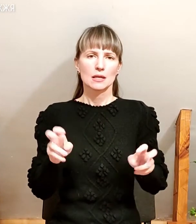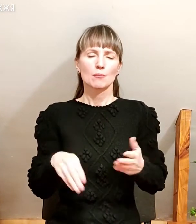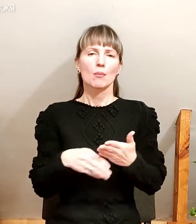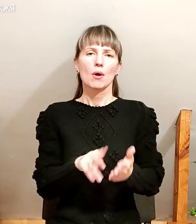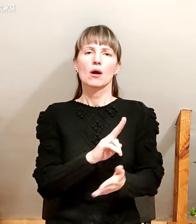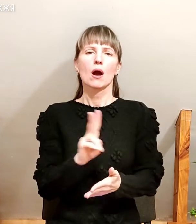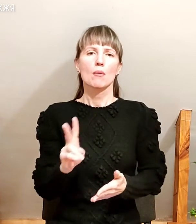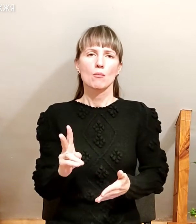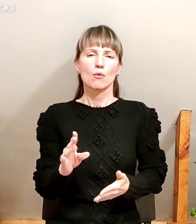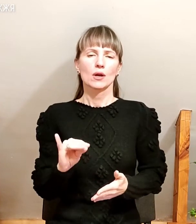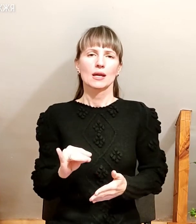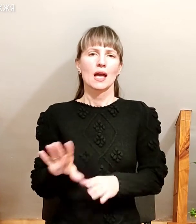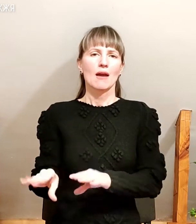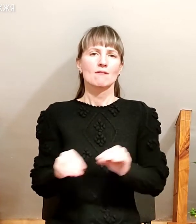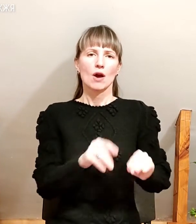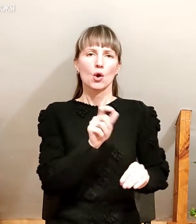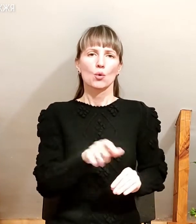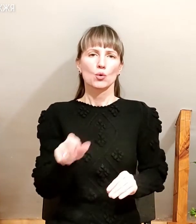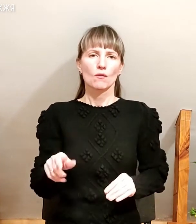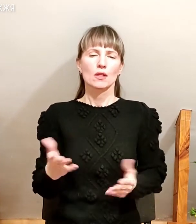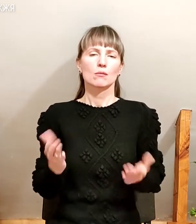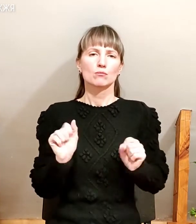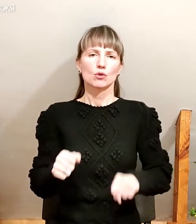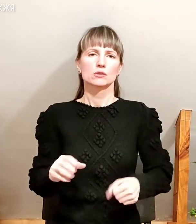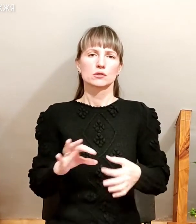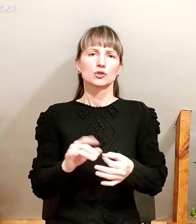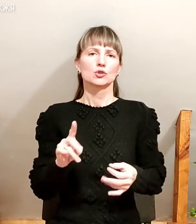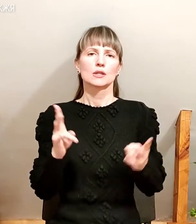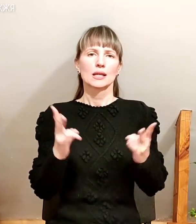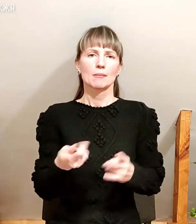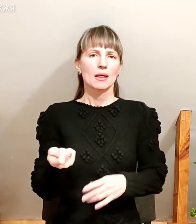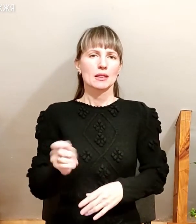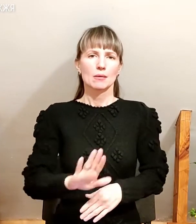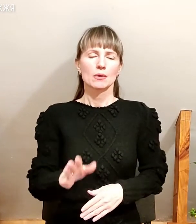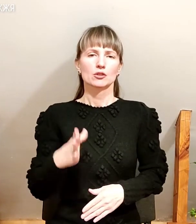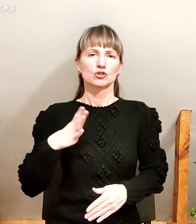зокрема, евакуйованим, як можна долучитися та що треба, не перемикайтеся, дочекайтеся.